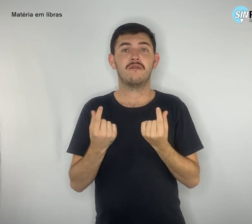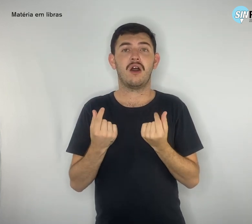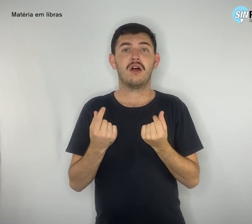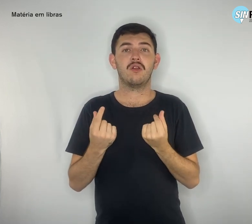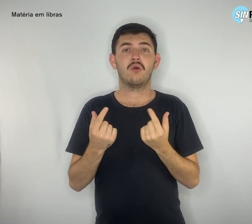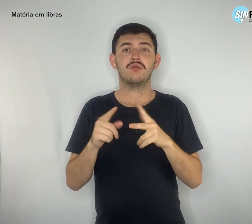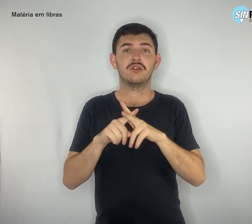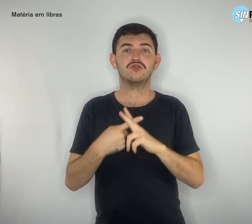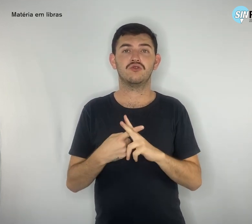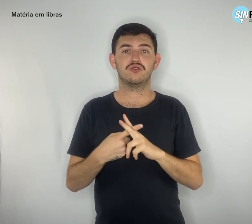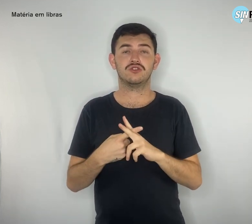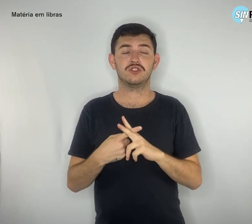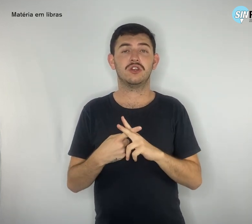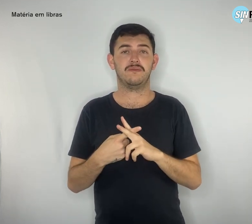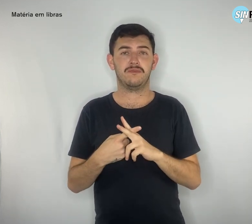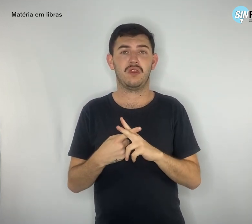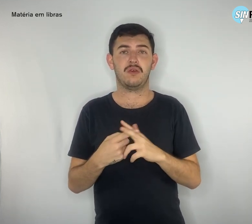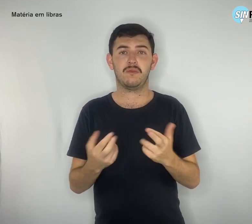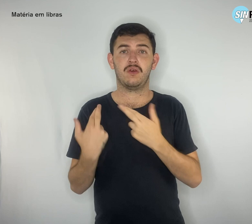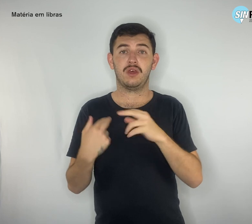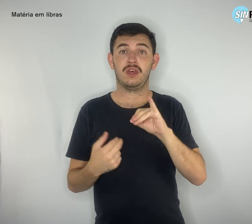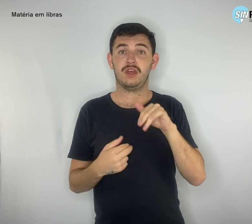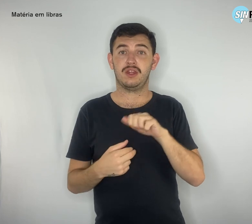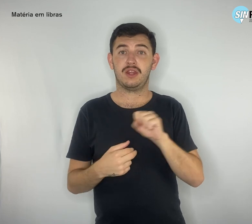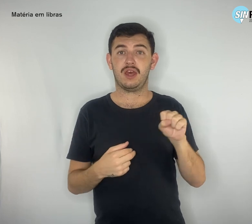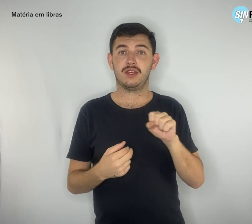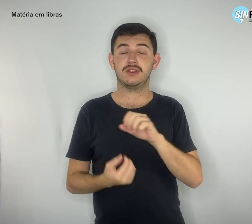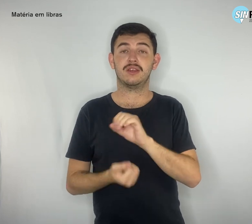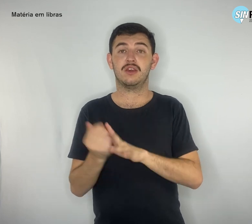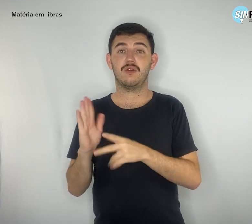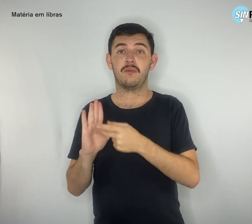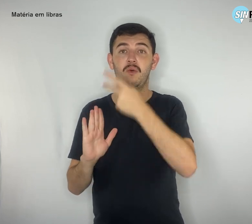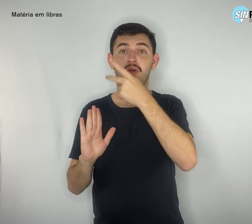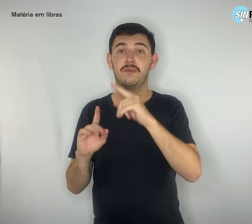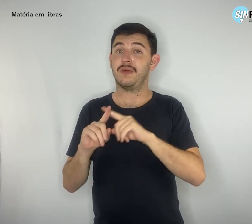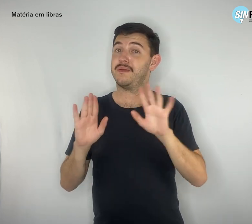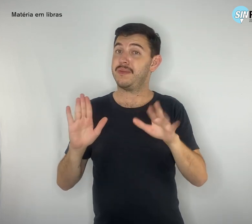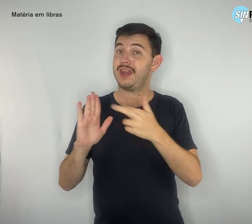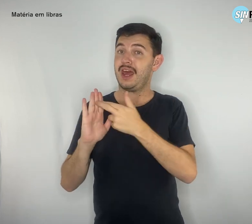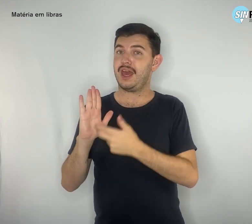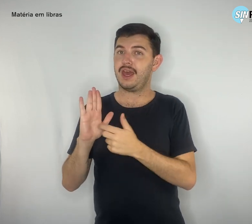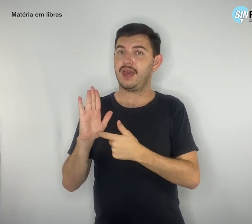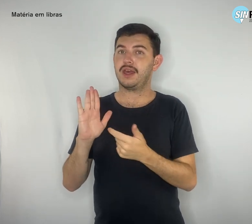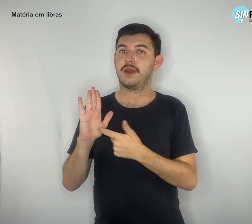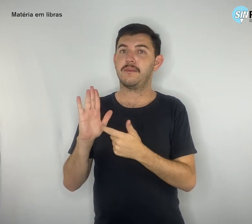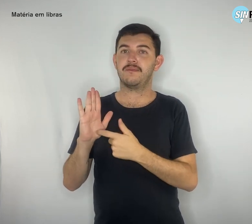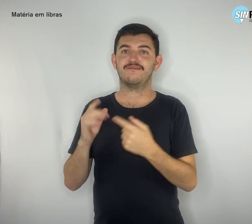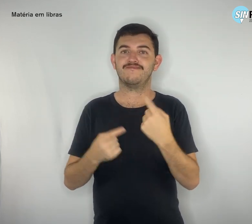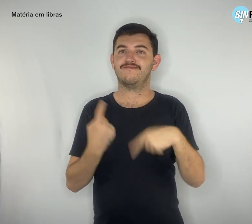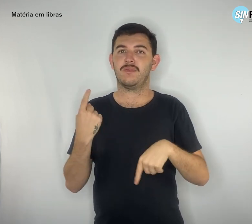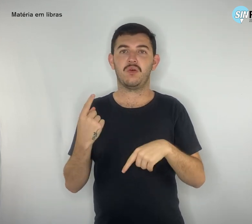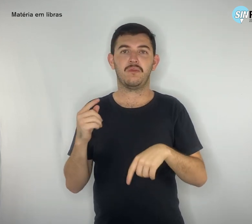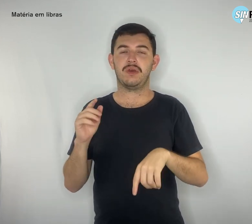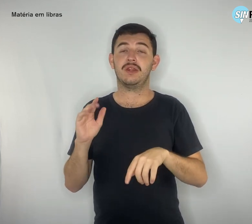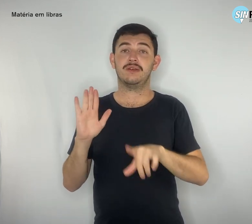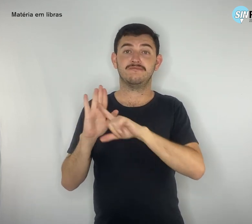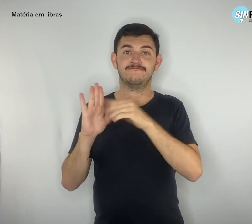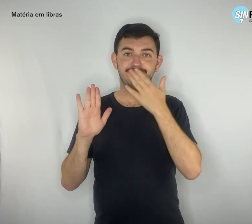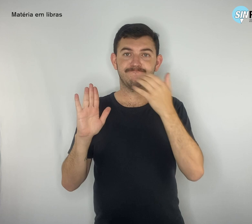através de portaria o que pela regra é ilegal qualquer majoração